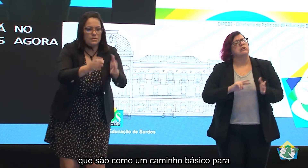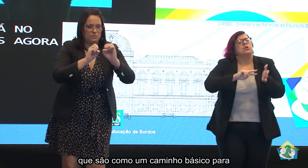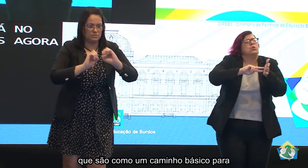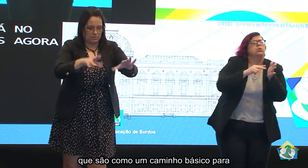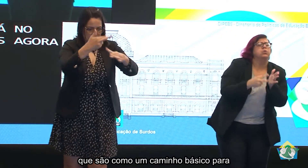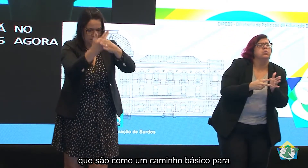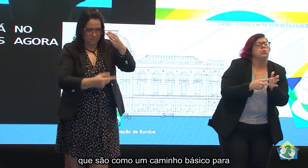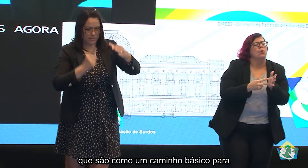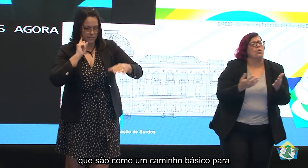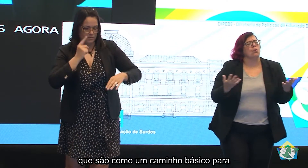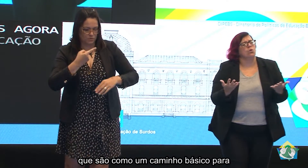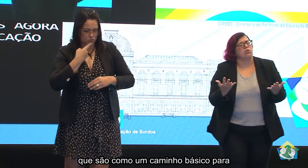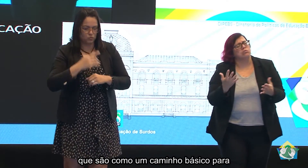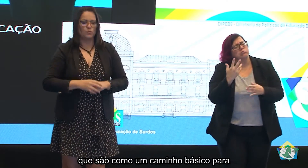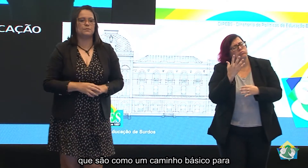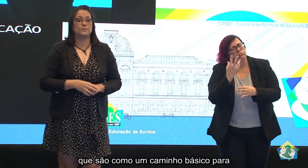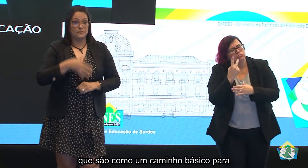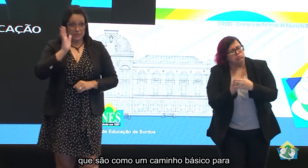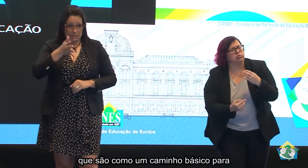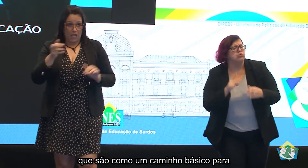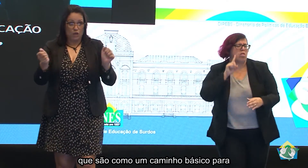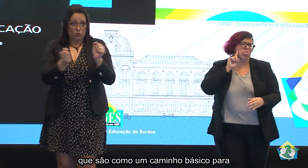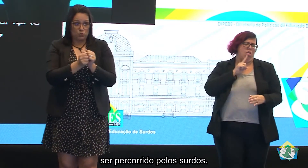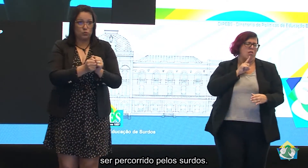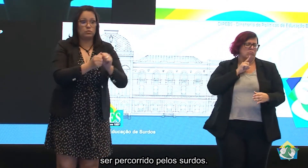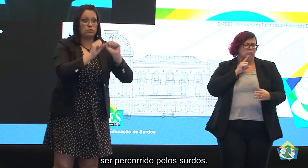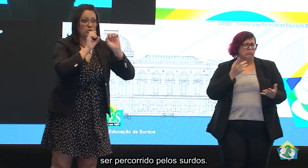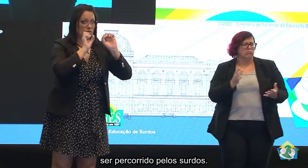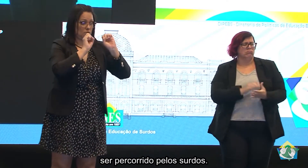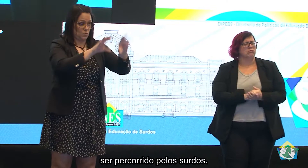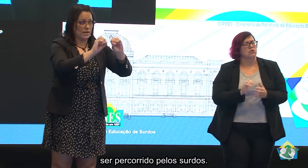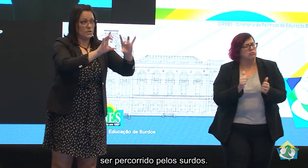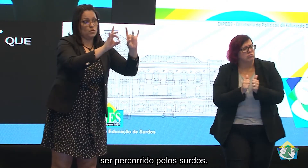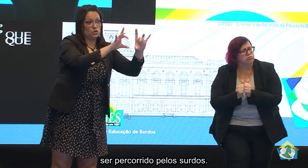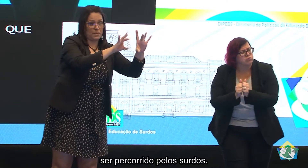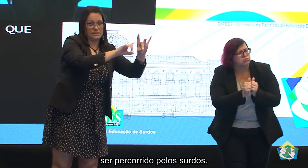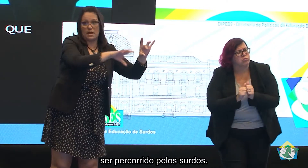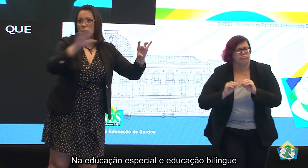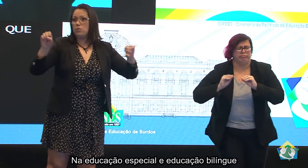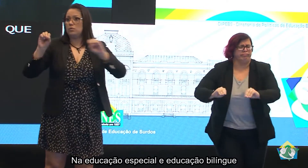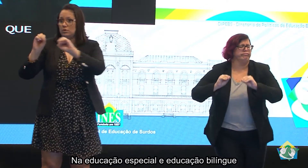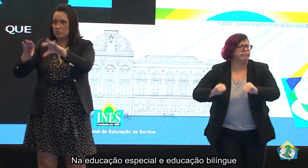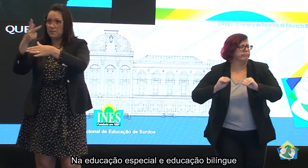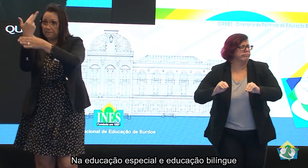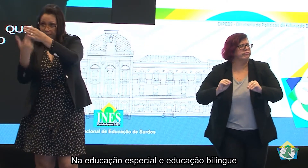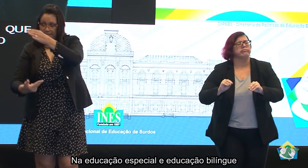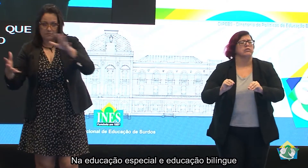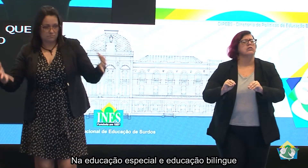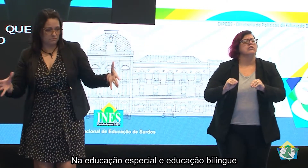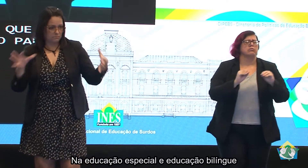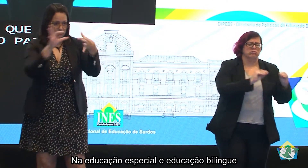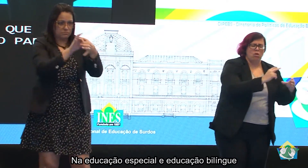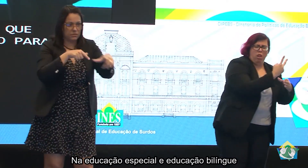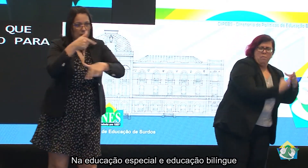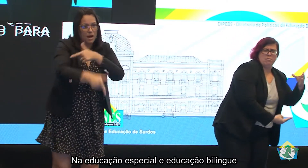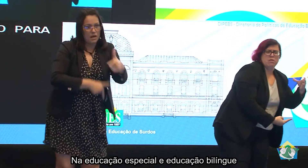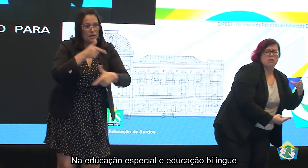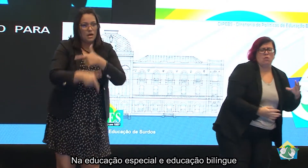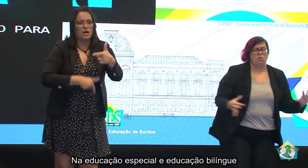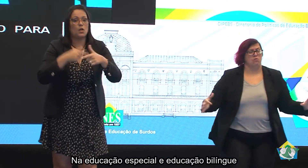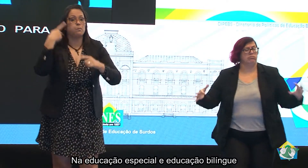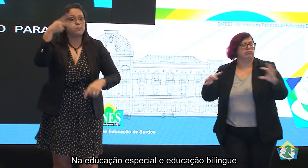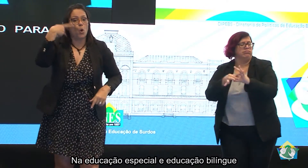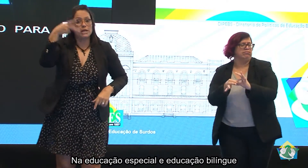que são como um caminho básico, né, para ser percorrido pelos surdos. Na educação especial e